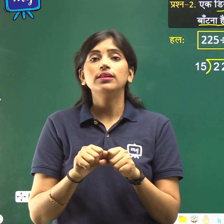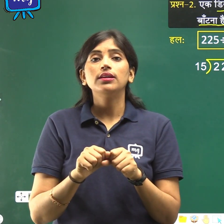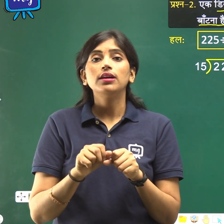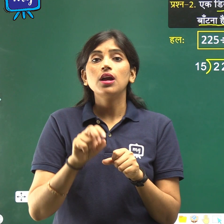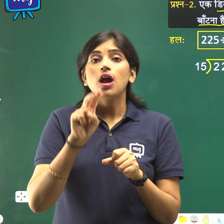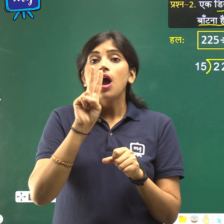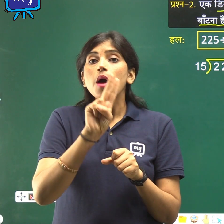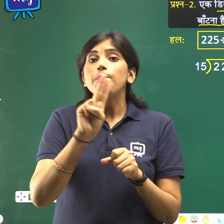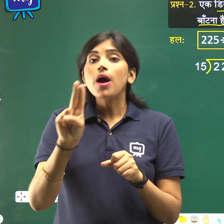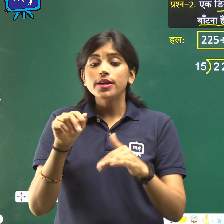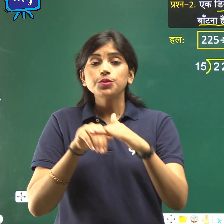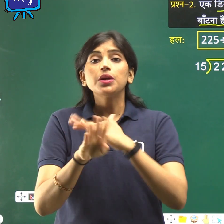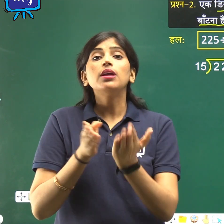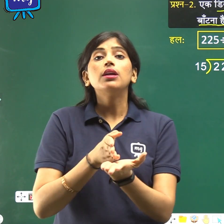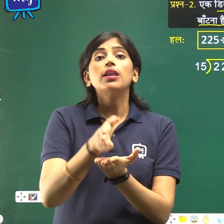22 में देने पर